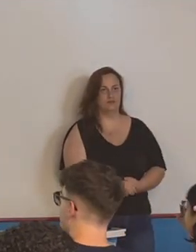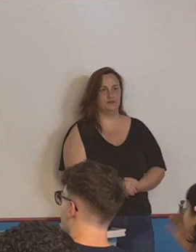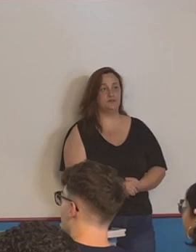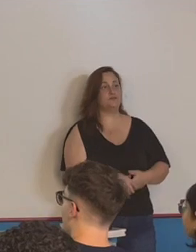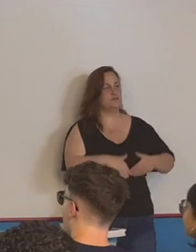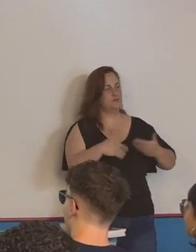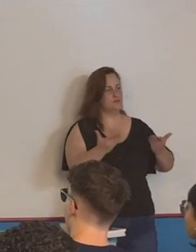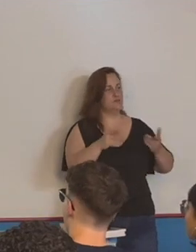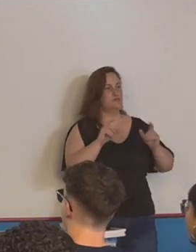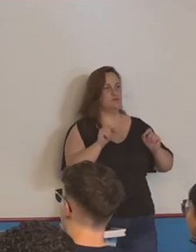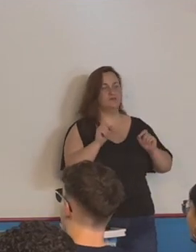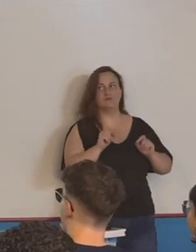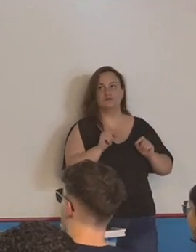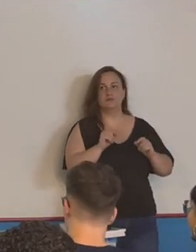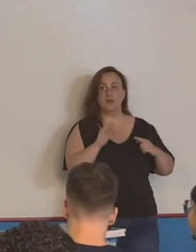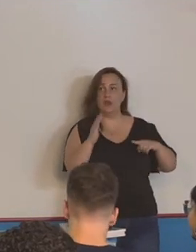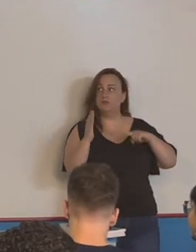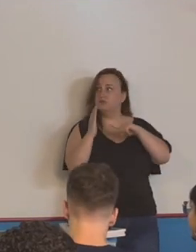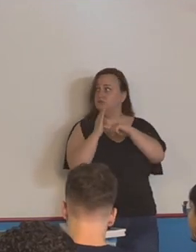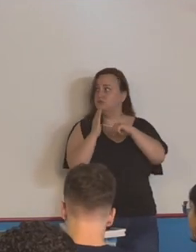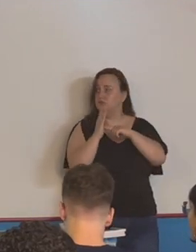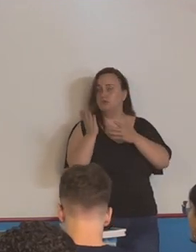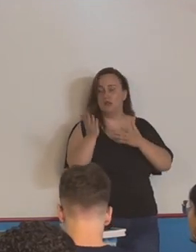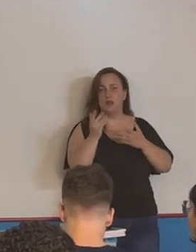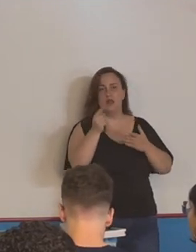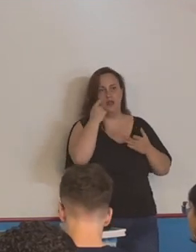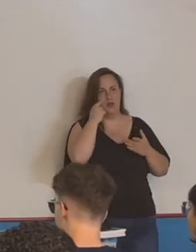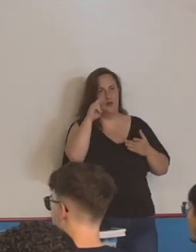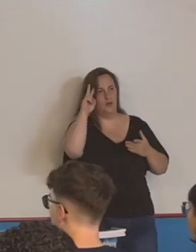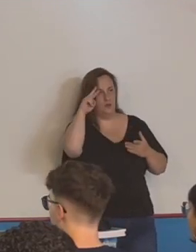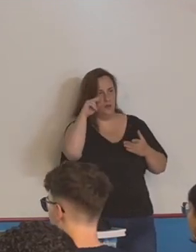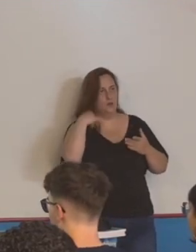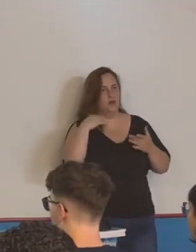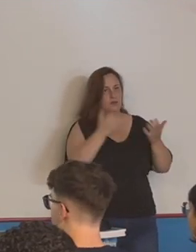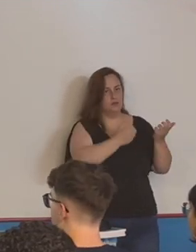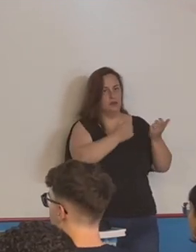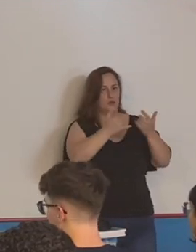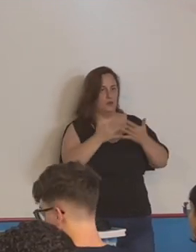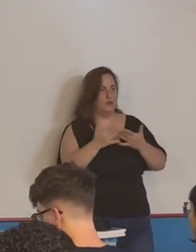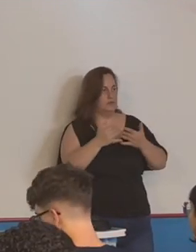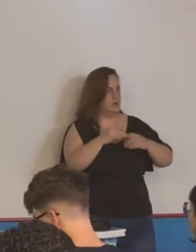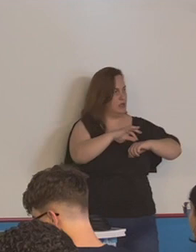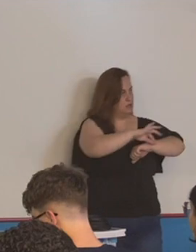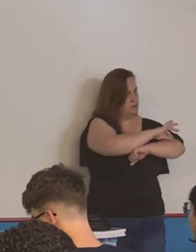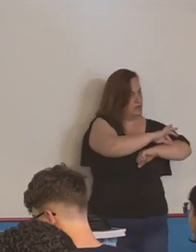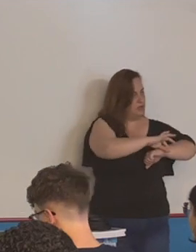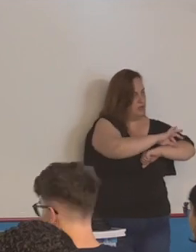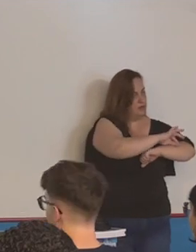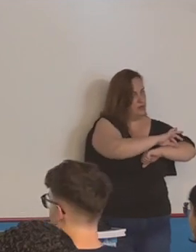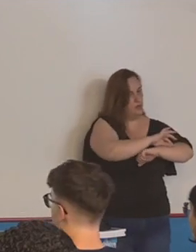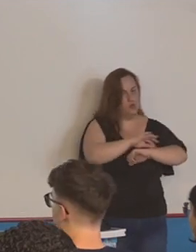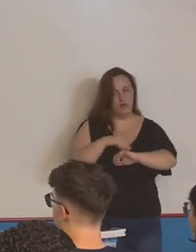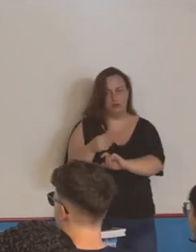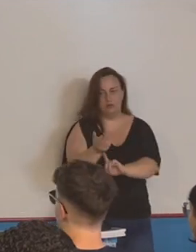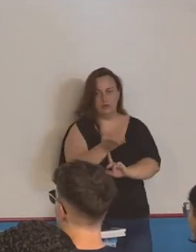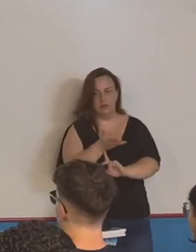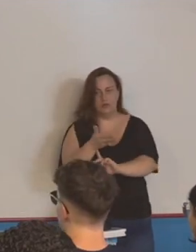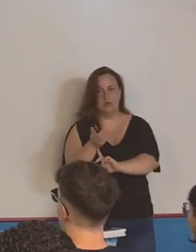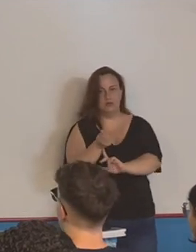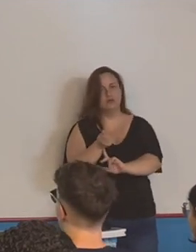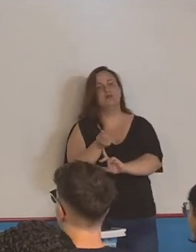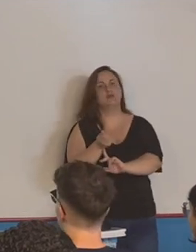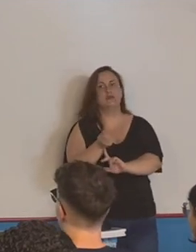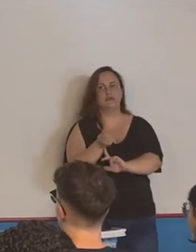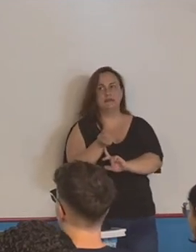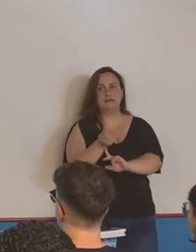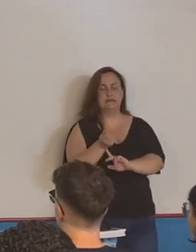Bem, nessa, né, transição entre arquitetura e arte, eu ficava, era